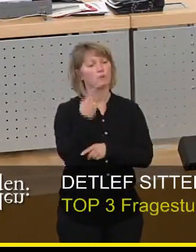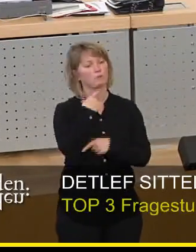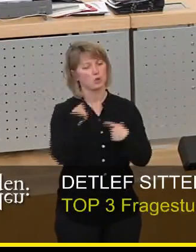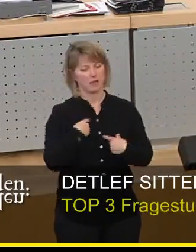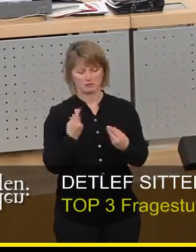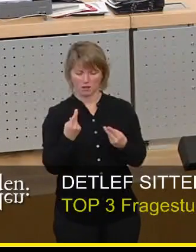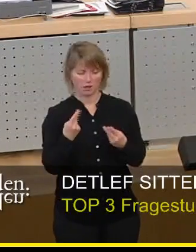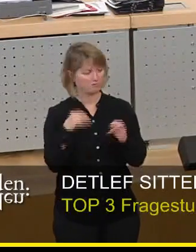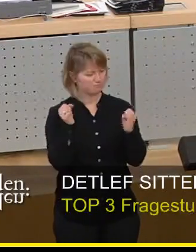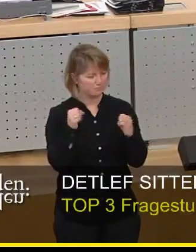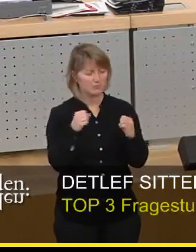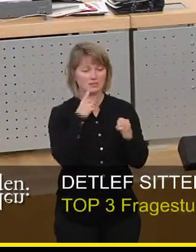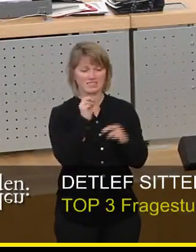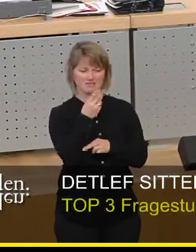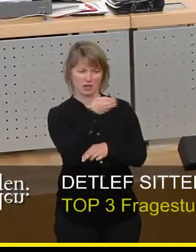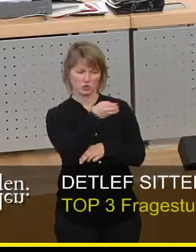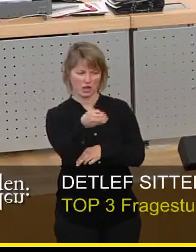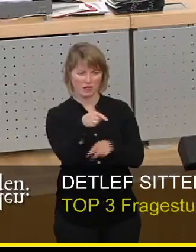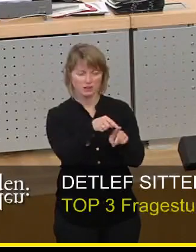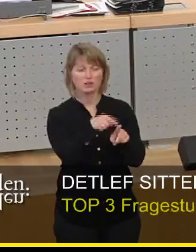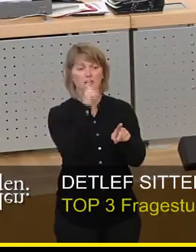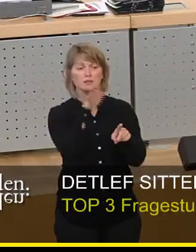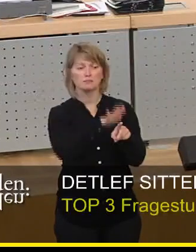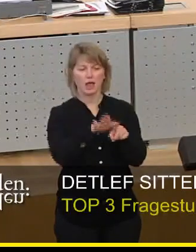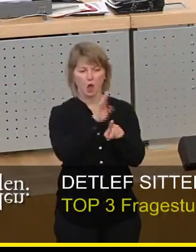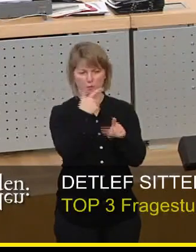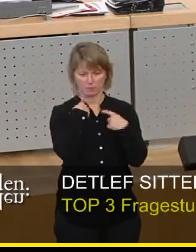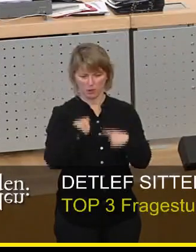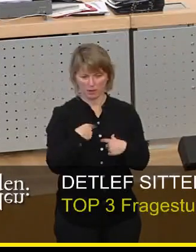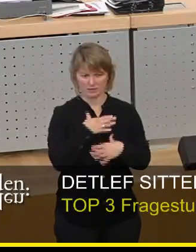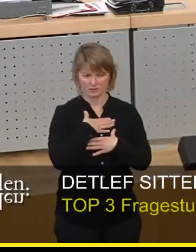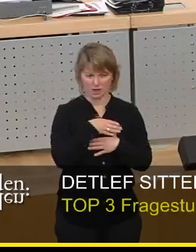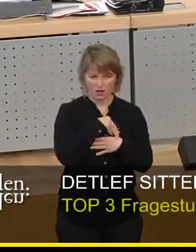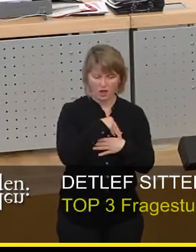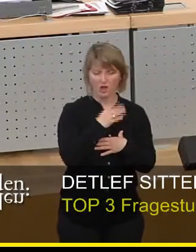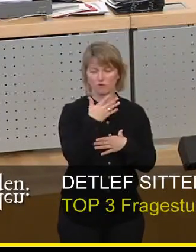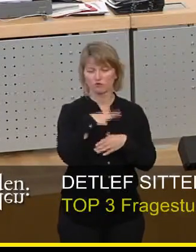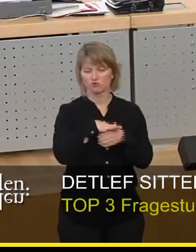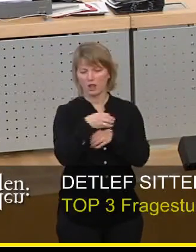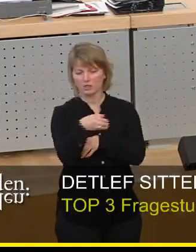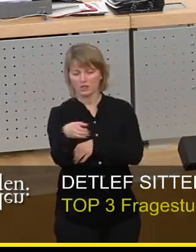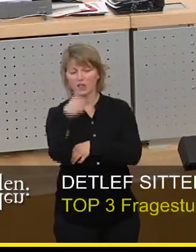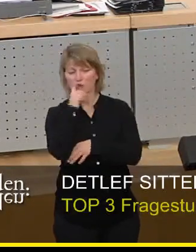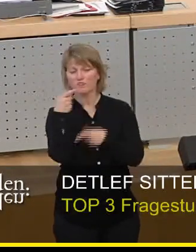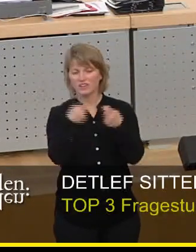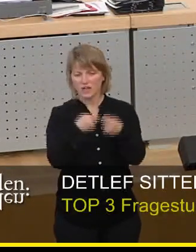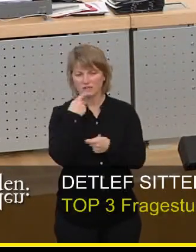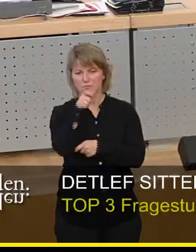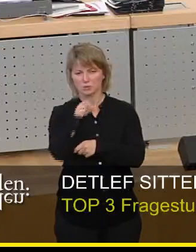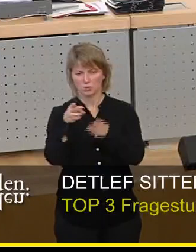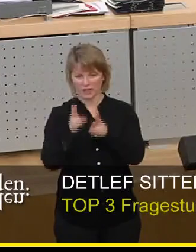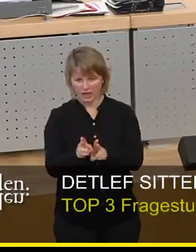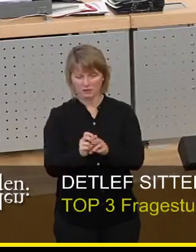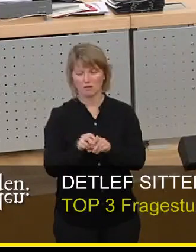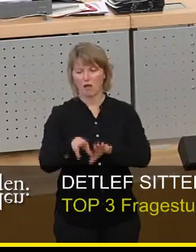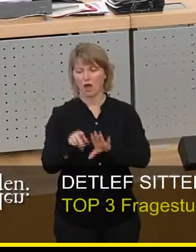festgelegt worden, dass 2 Stellen in den Bereich des Oberbürgermeisters gehen, 5 Stellen in den Geschäftsbereich Finanzen, Personal und Recht,